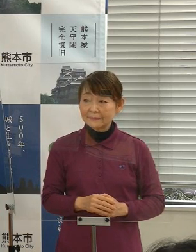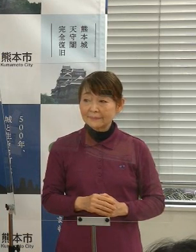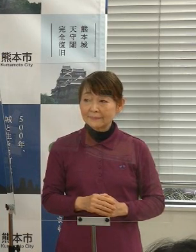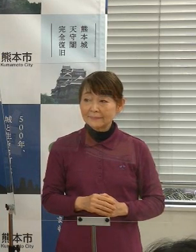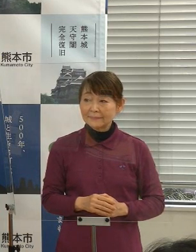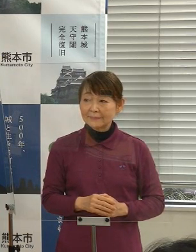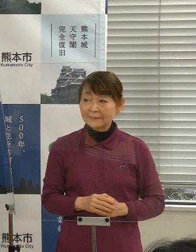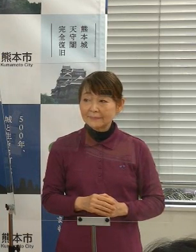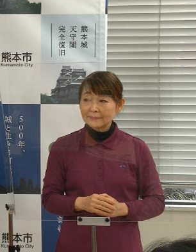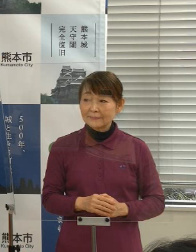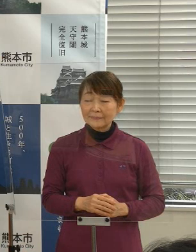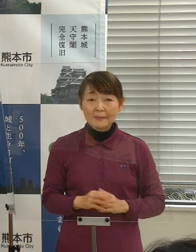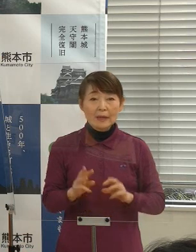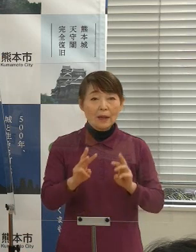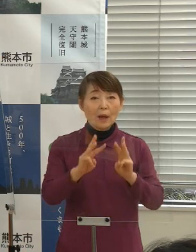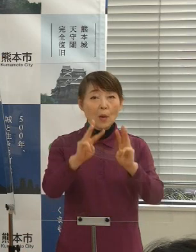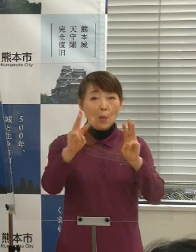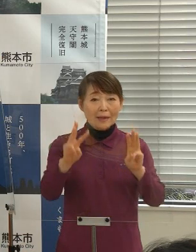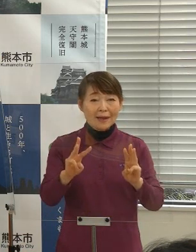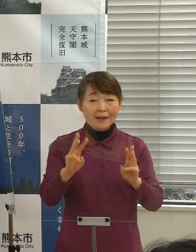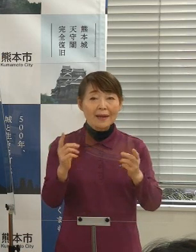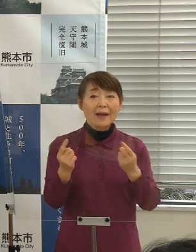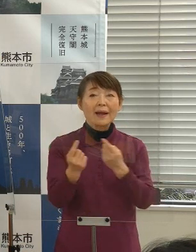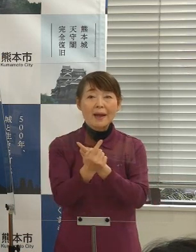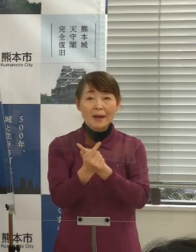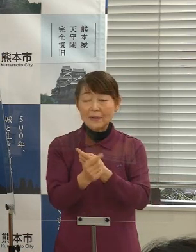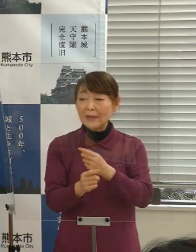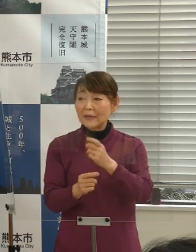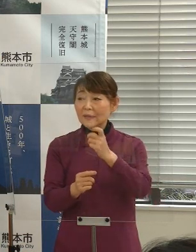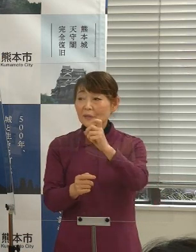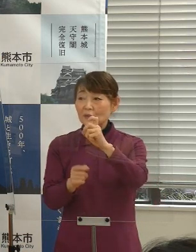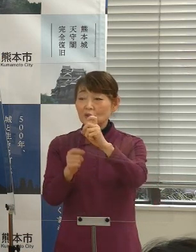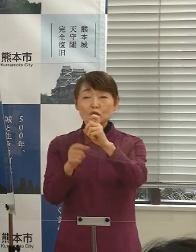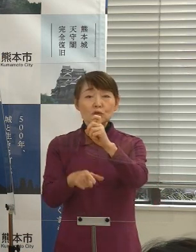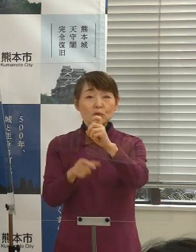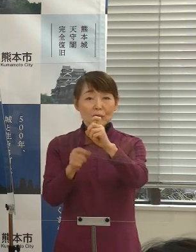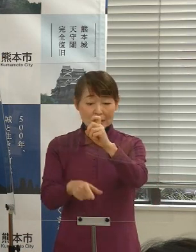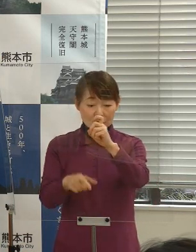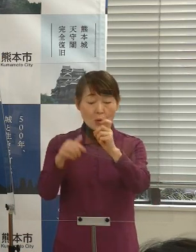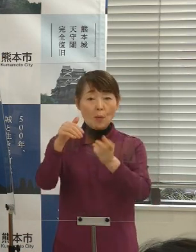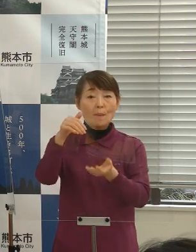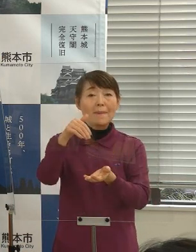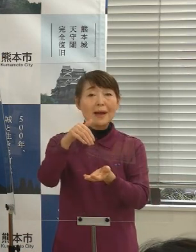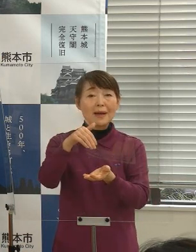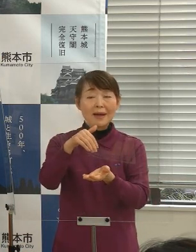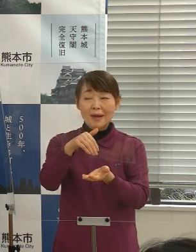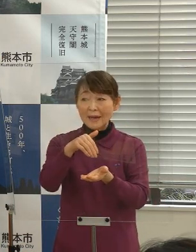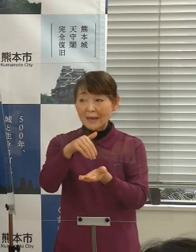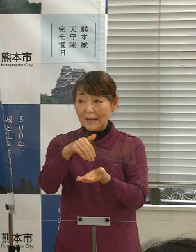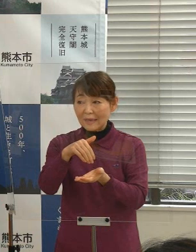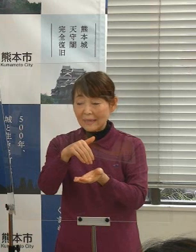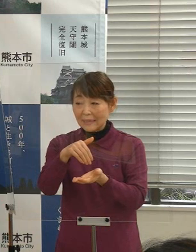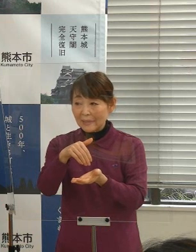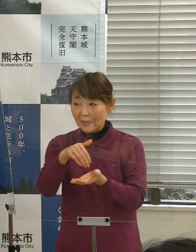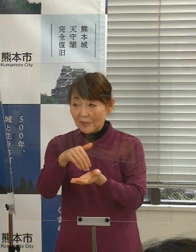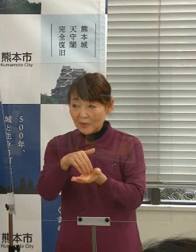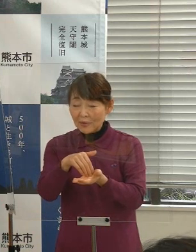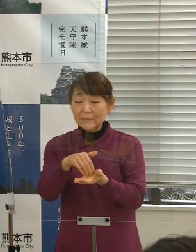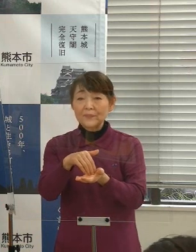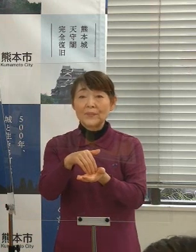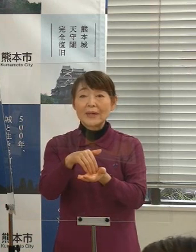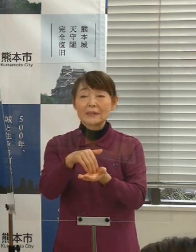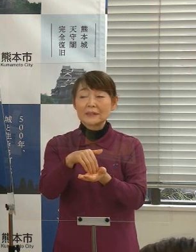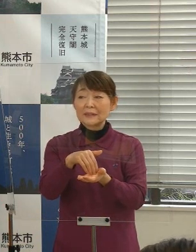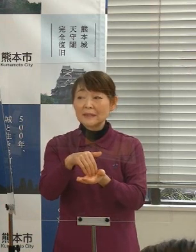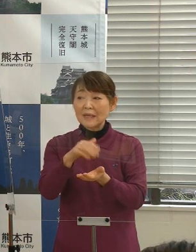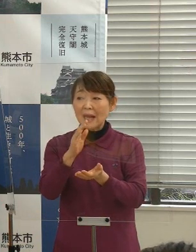すみません、ちょっと話題が変わってしまうんですが、はい、10月、先月の末にですね、バス事業者5社の方から改